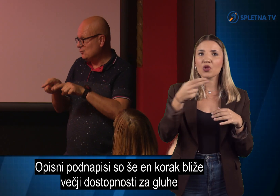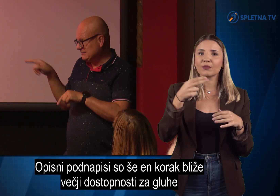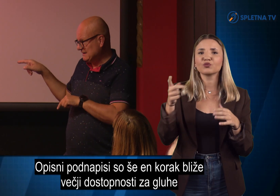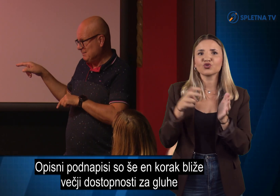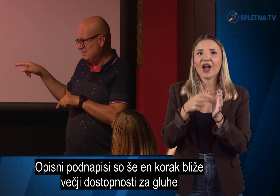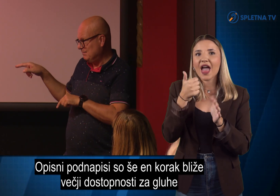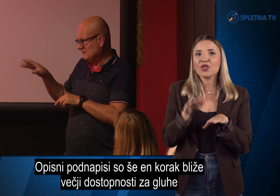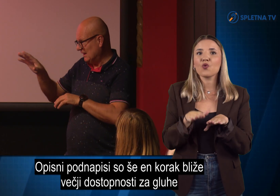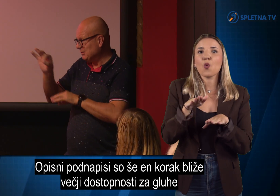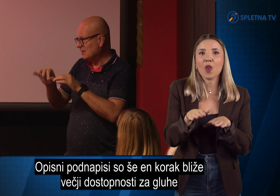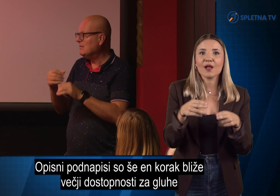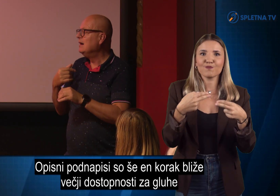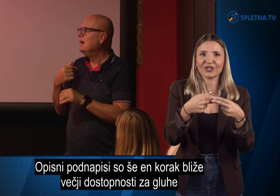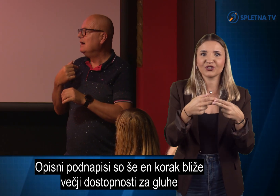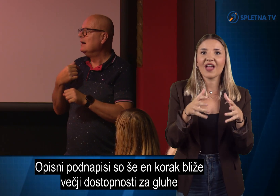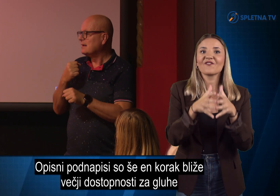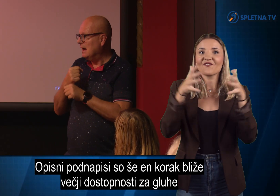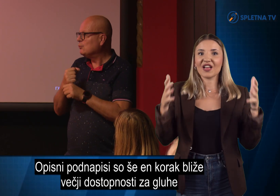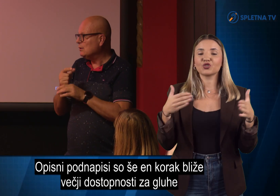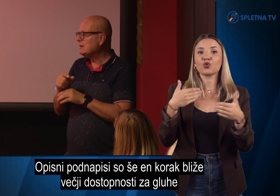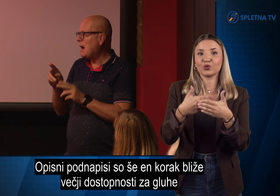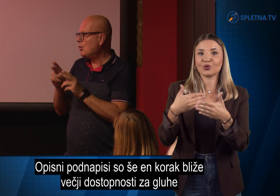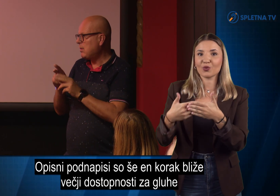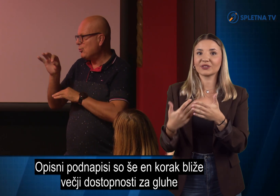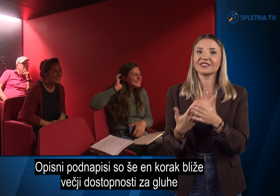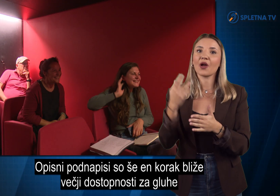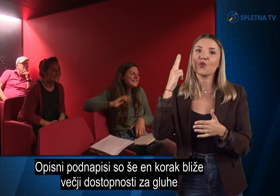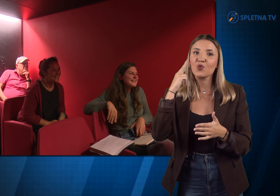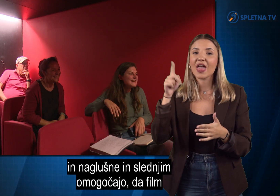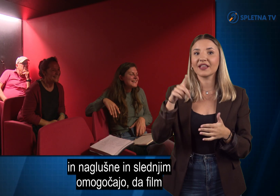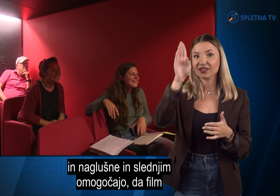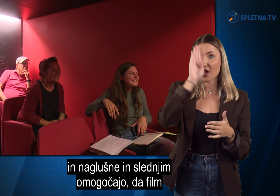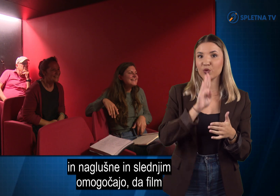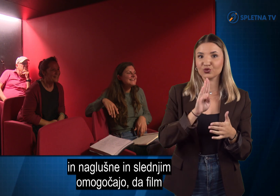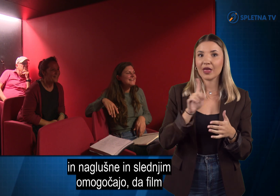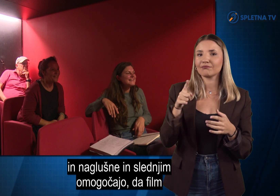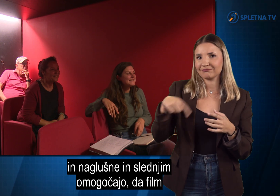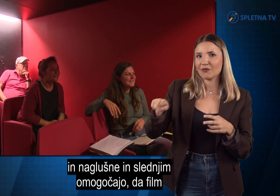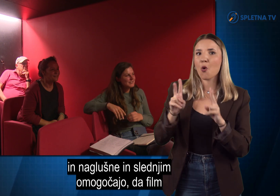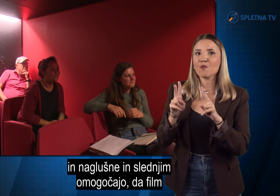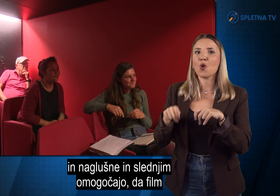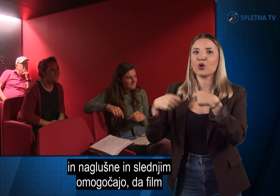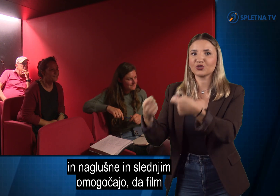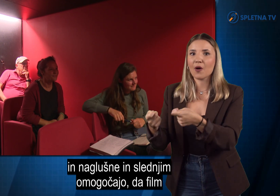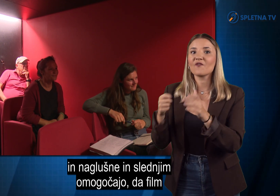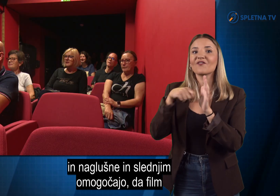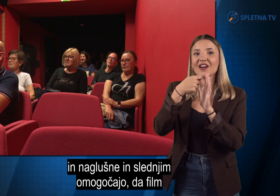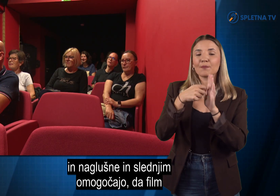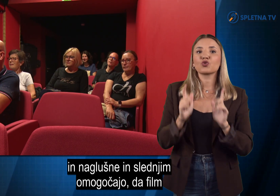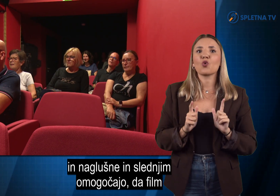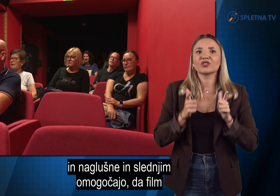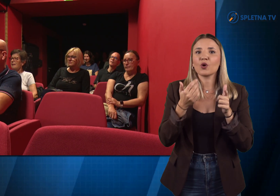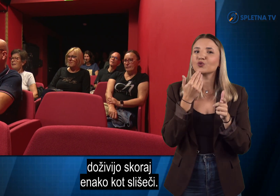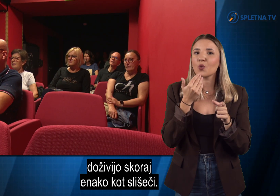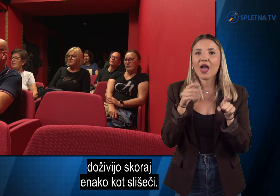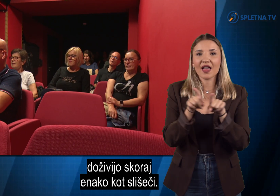Opisni podnapisi so še en korak bliže večji dostopnosti za gluhe in naglušne in slednjim omogočajo,